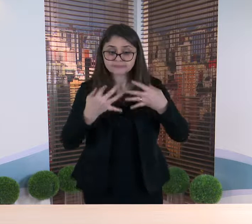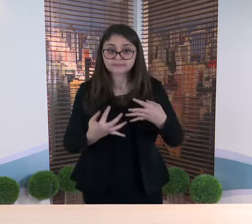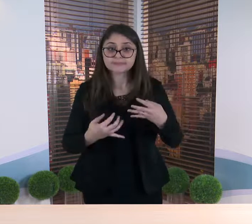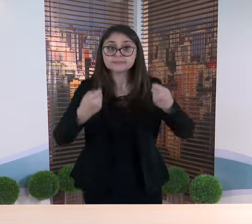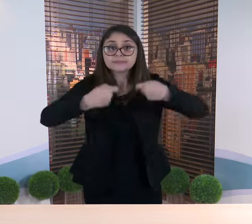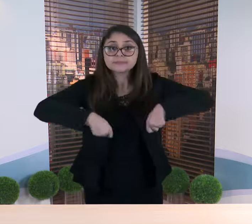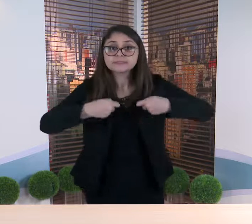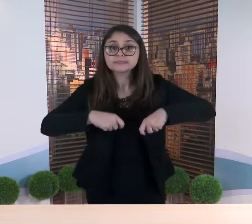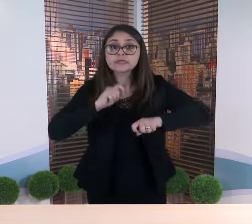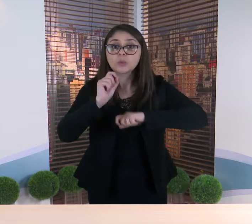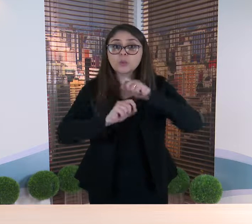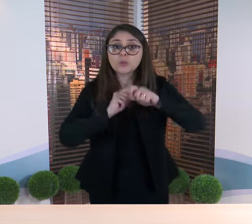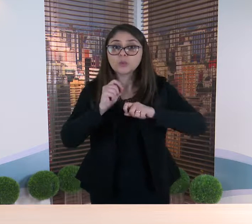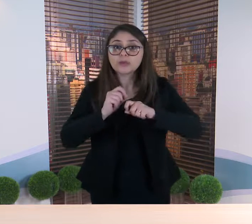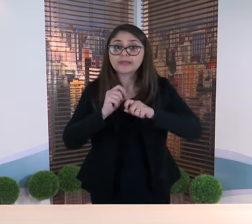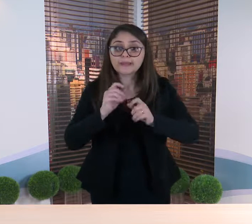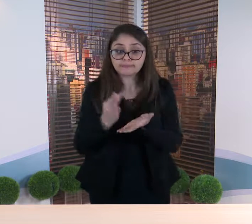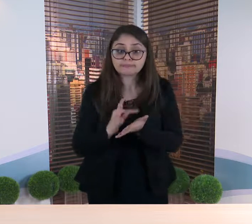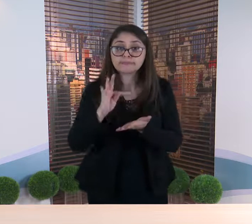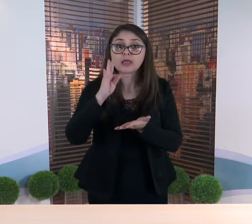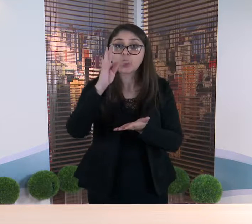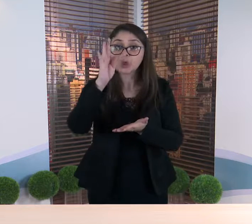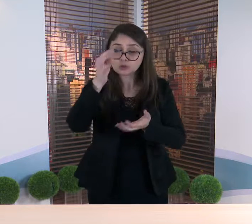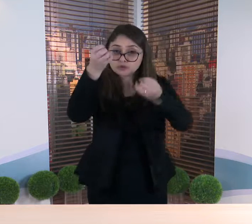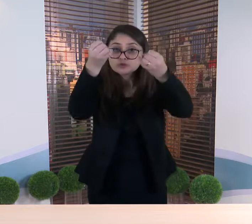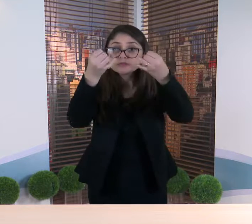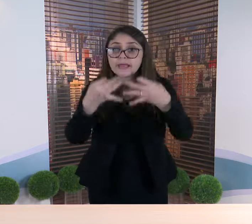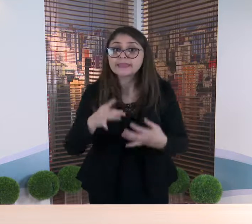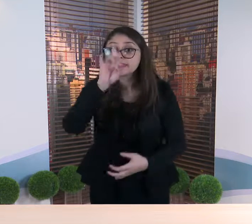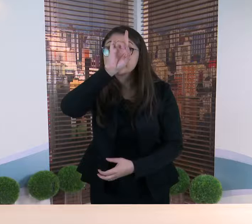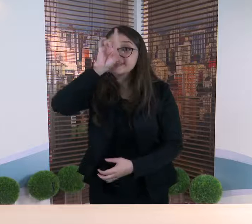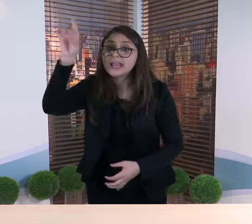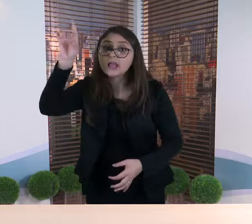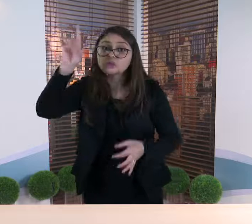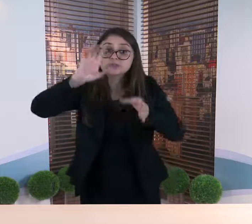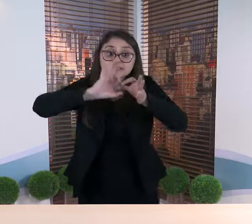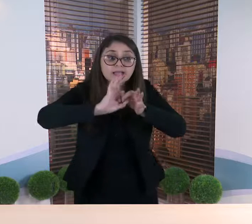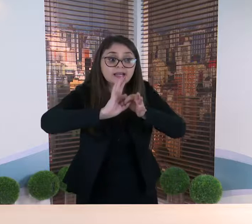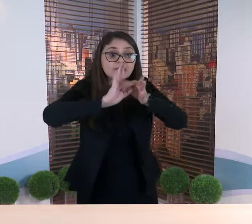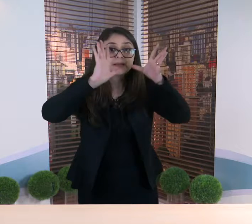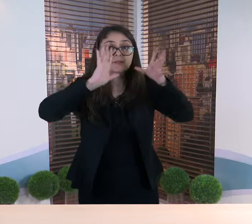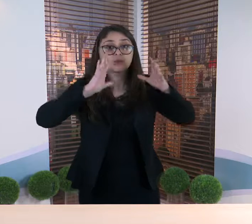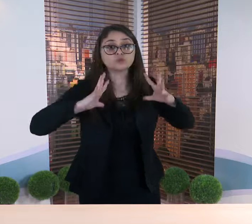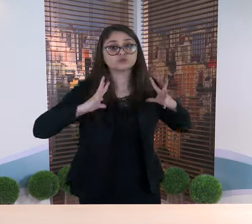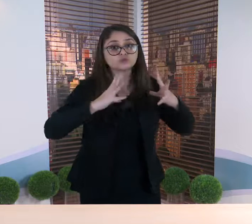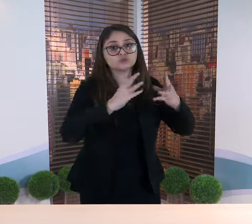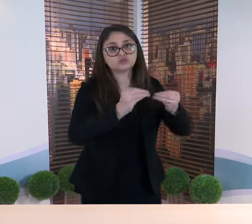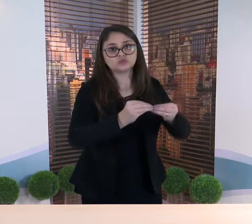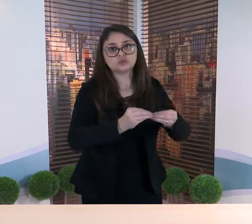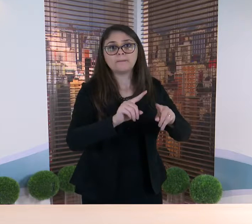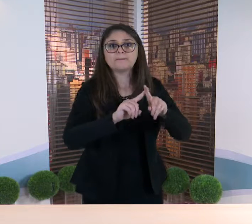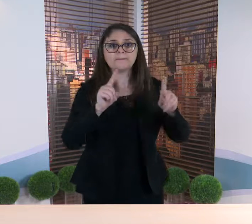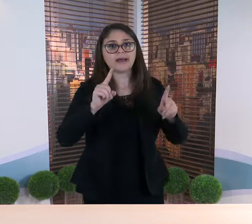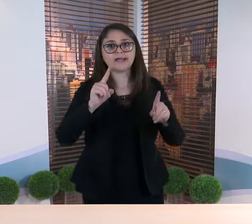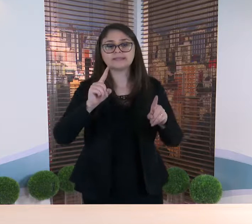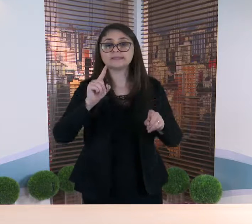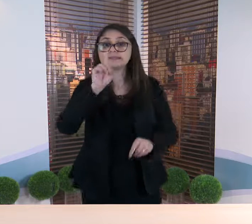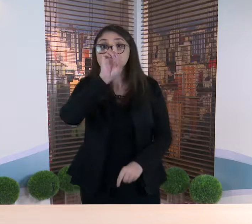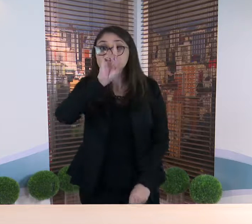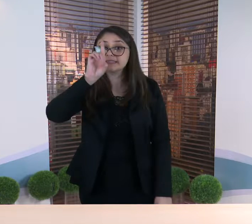verdade teológica de que Deus permitiu que tudo isso acontecesse, mas Ele não determinou. Deus